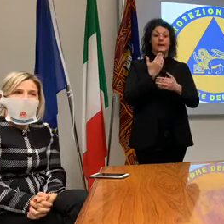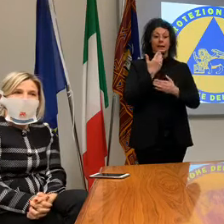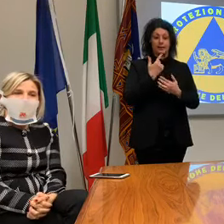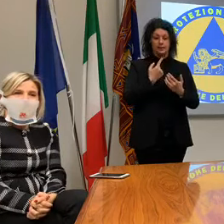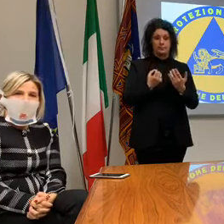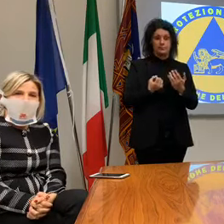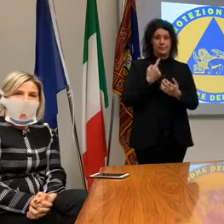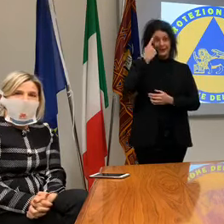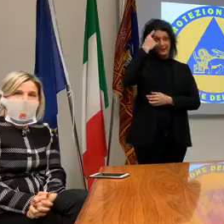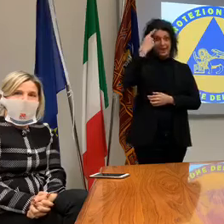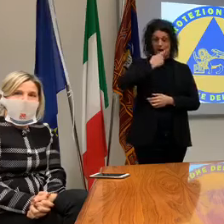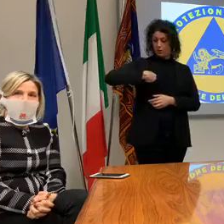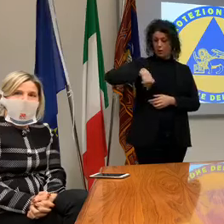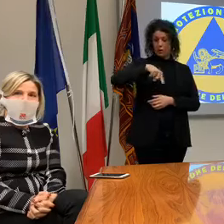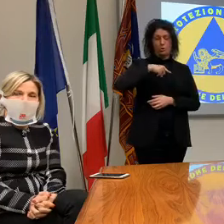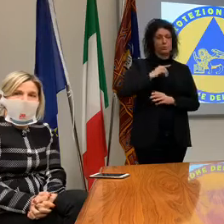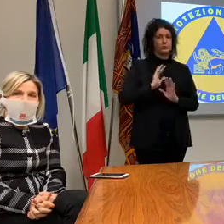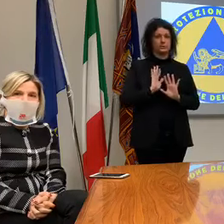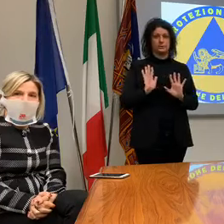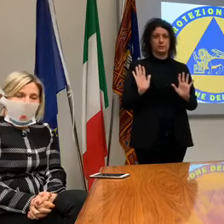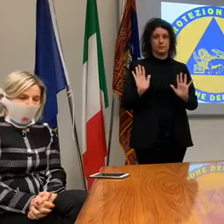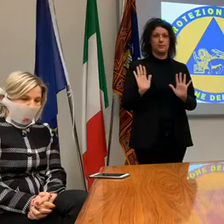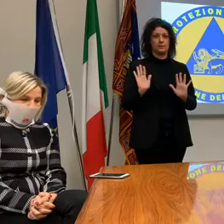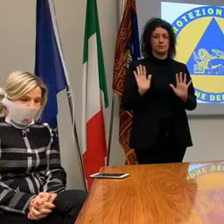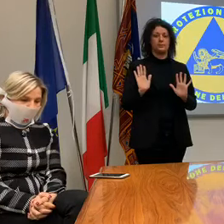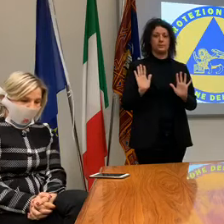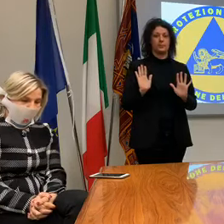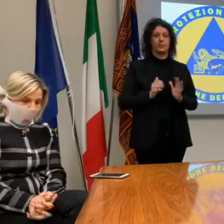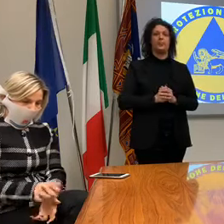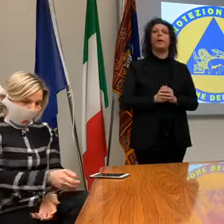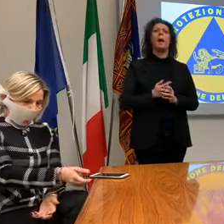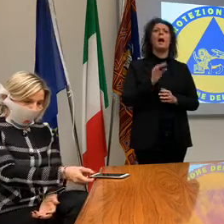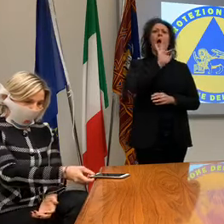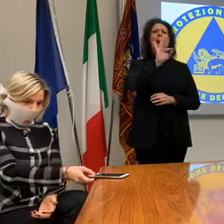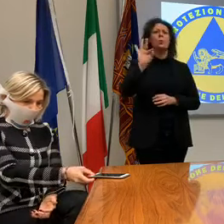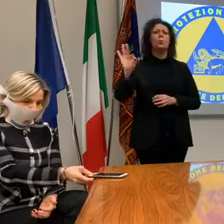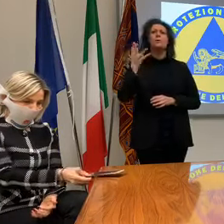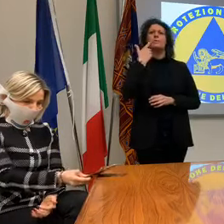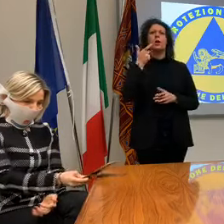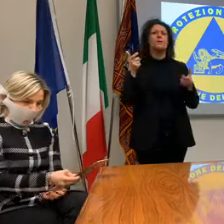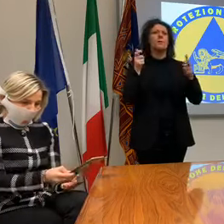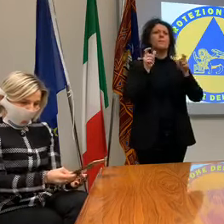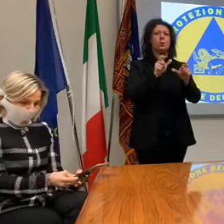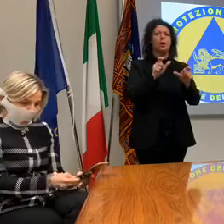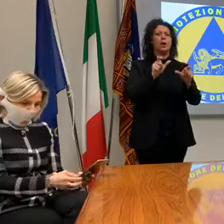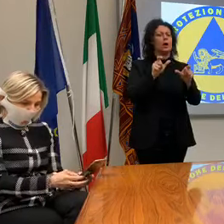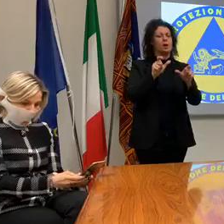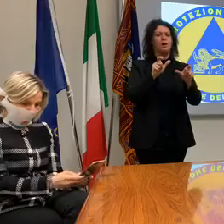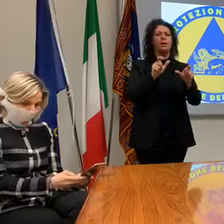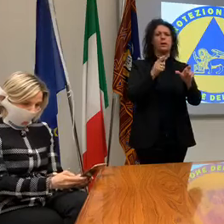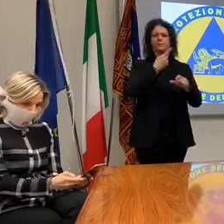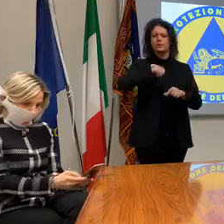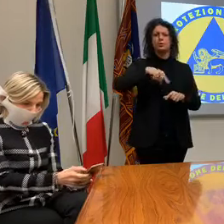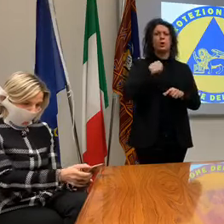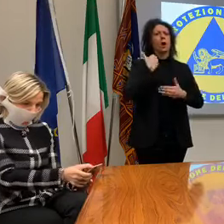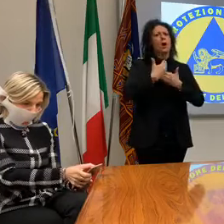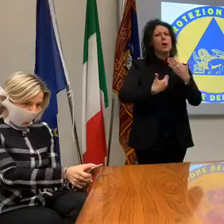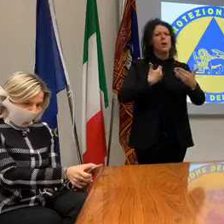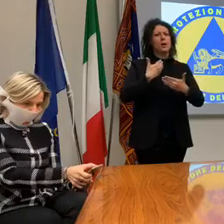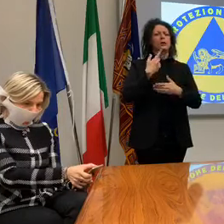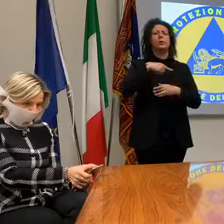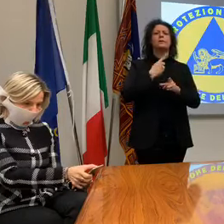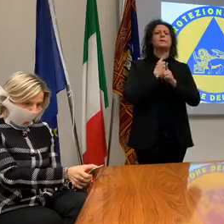fatto qualcosa. E ce ne sono molti che sono appesi al carro per fermarlo, non per portarlo avanti. Stiamo seguendo un cronoprogramma che